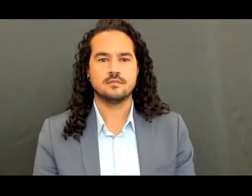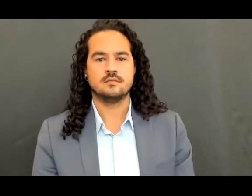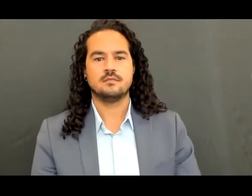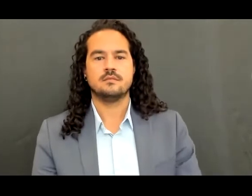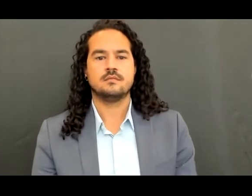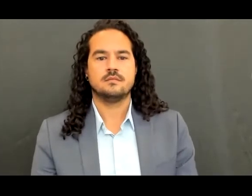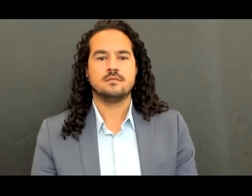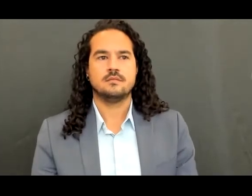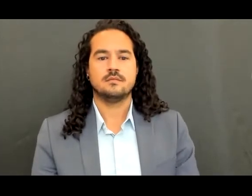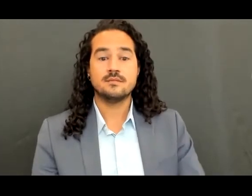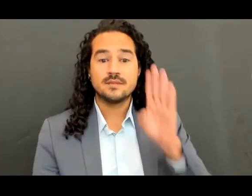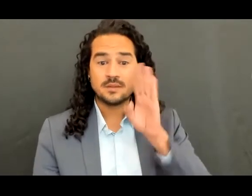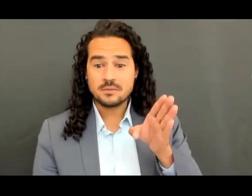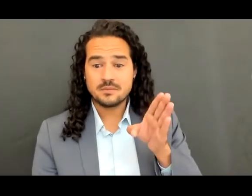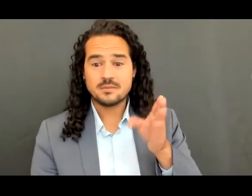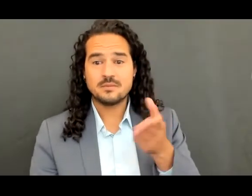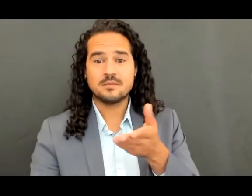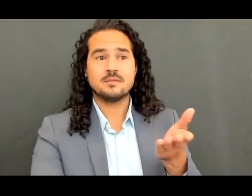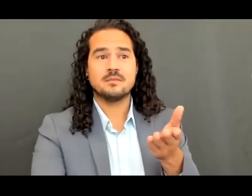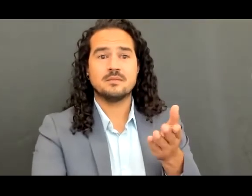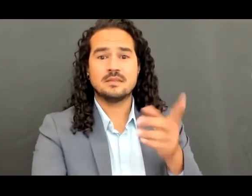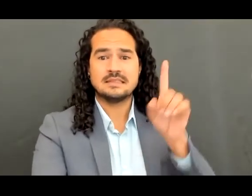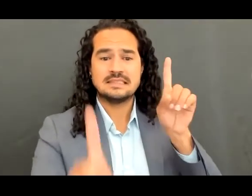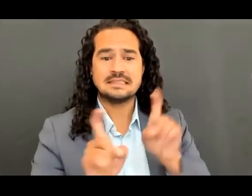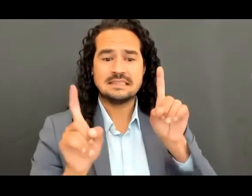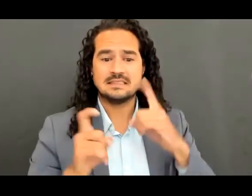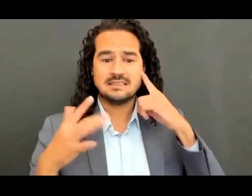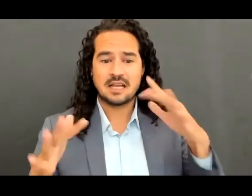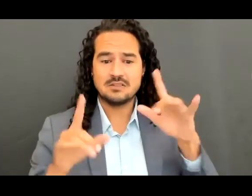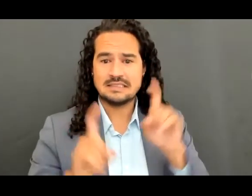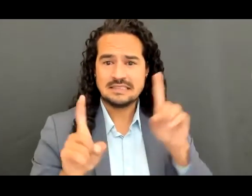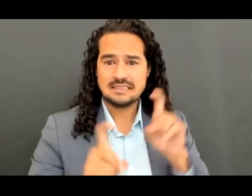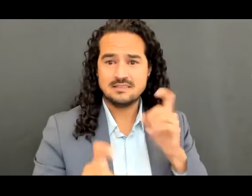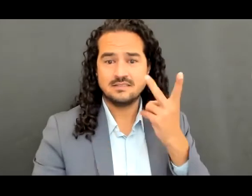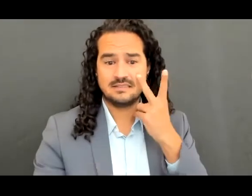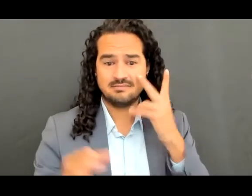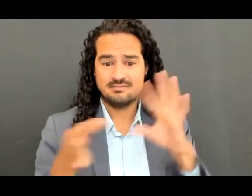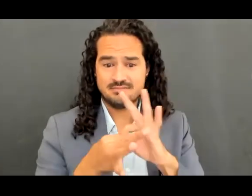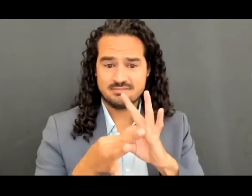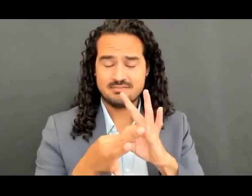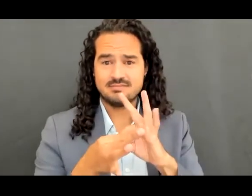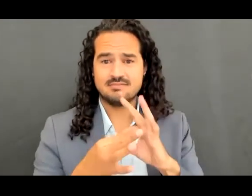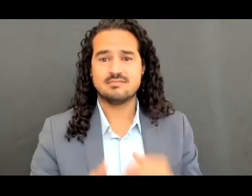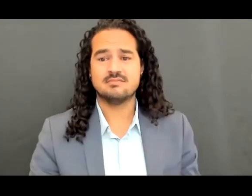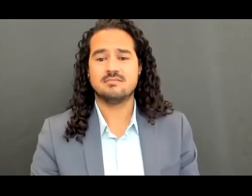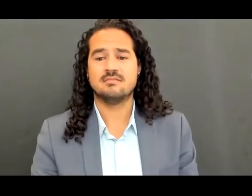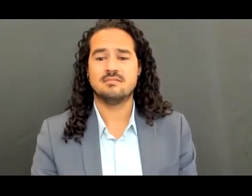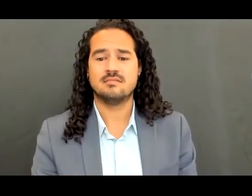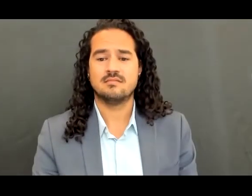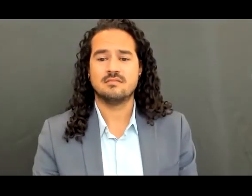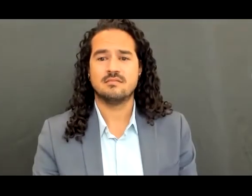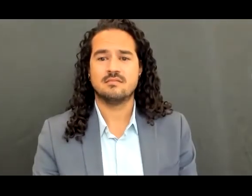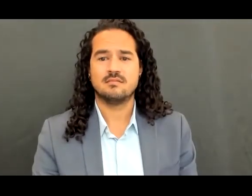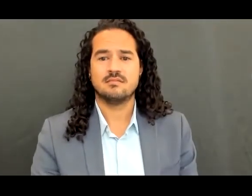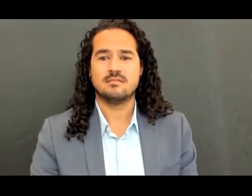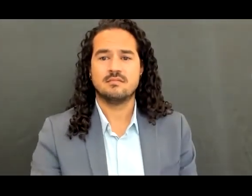Hello. Hola. Testing sound. Estamos probando el sonido. Are we good to